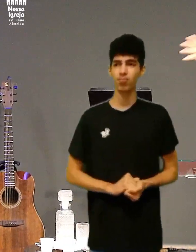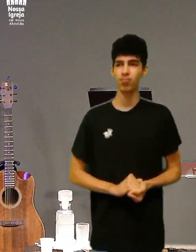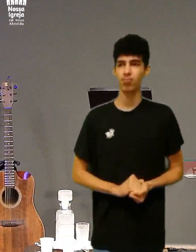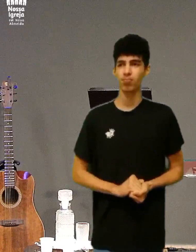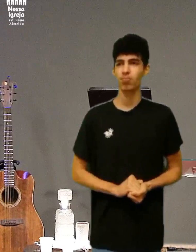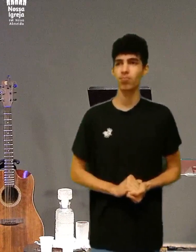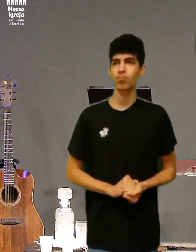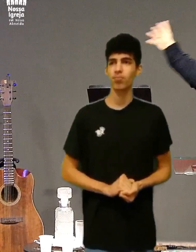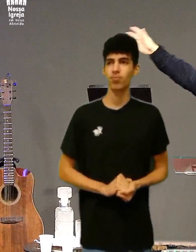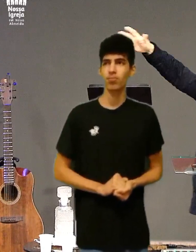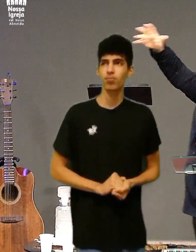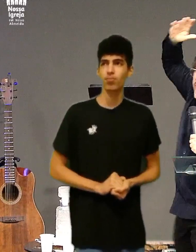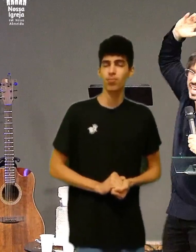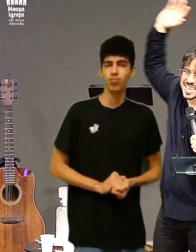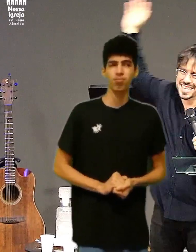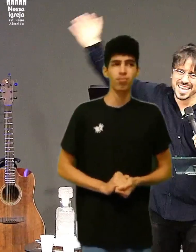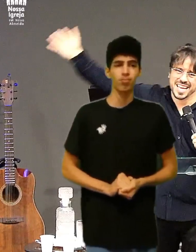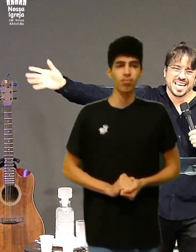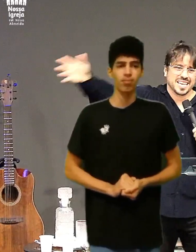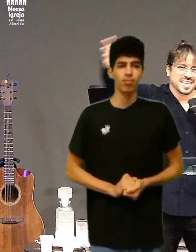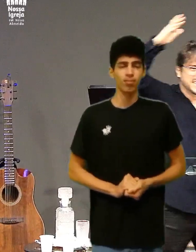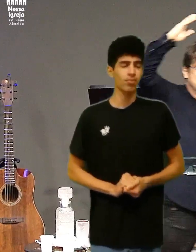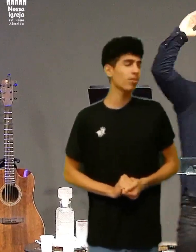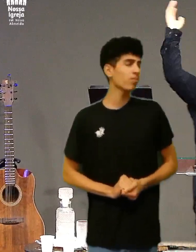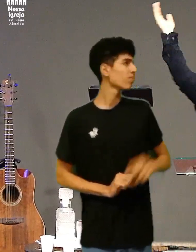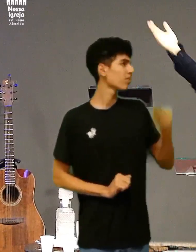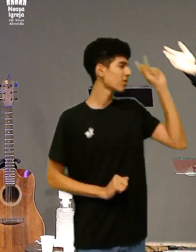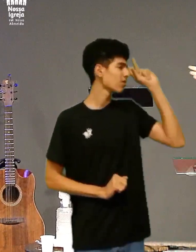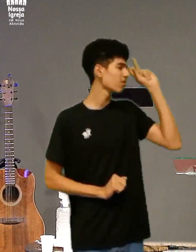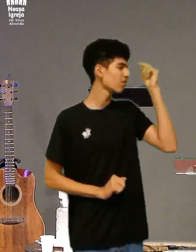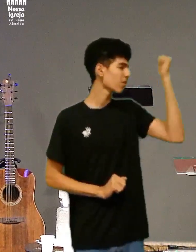músculos, comecem a surgir.